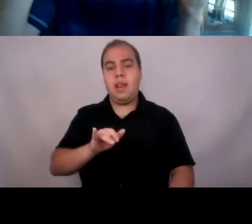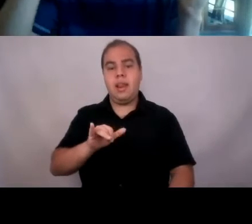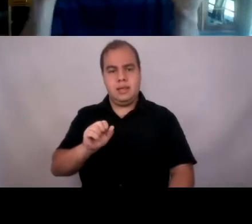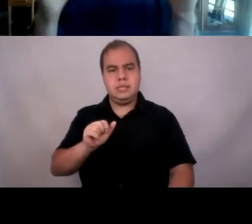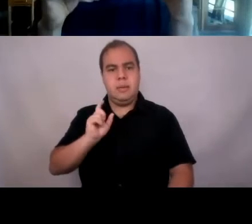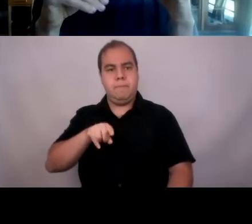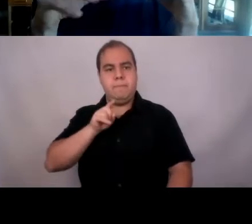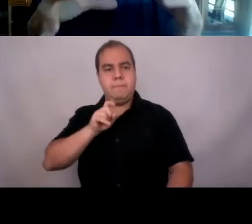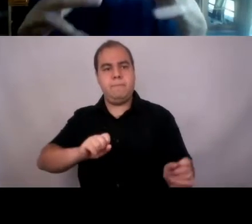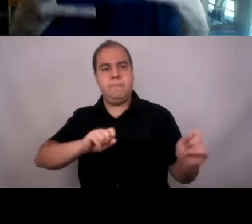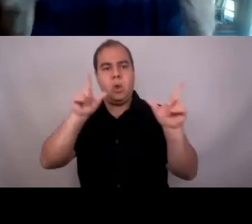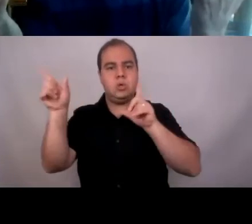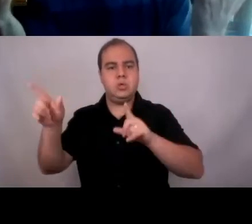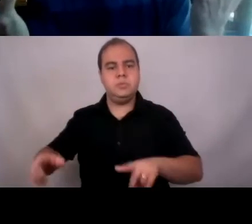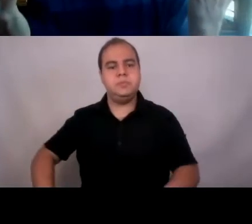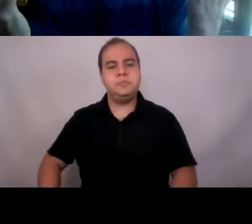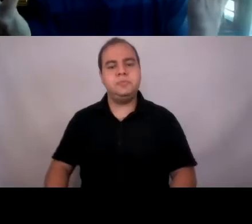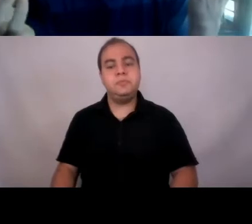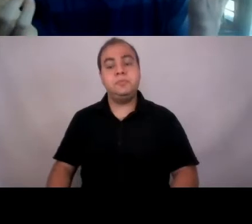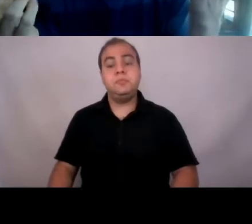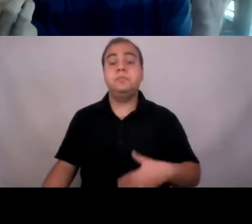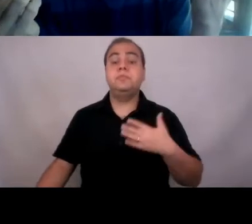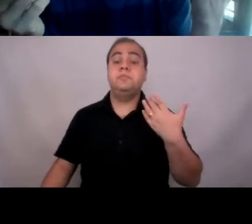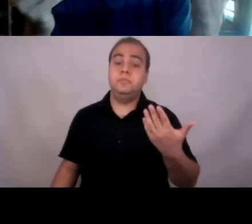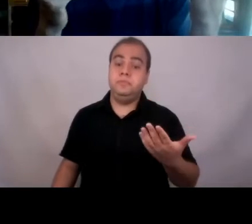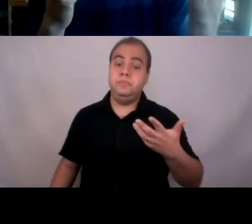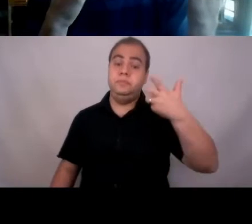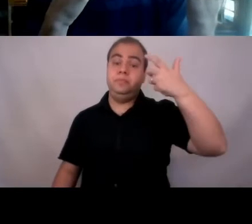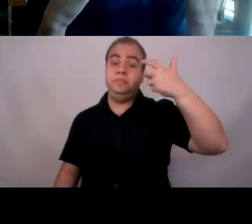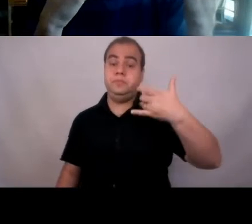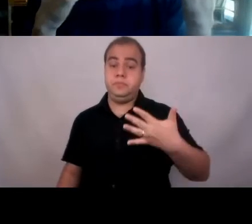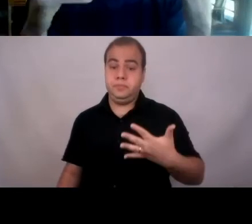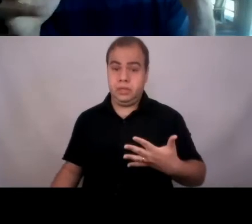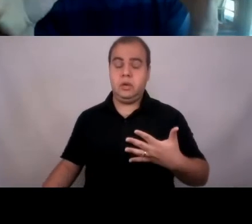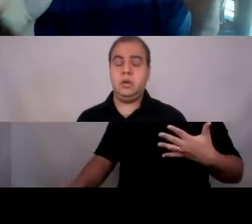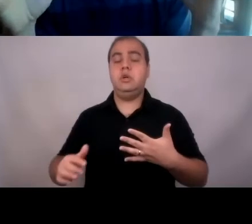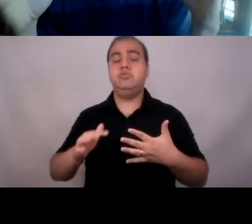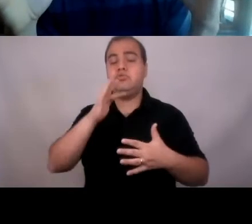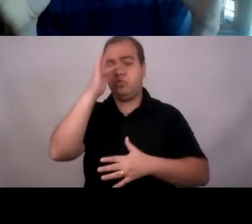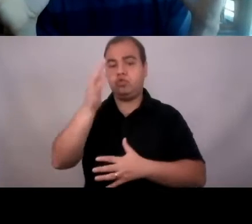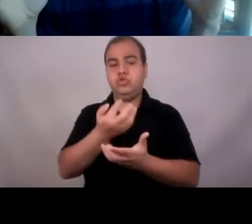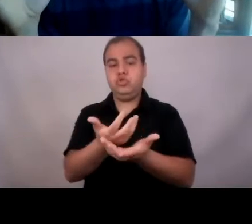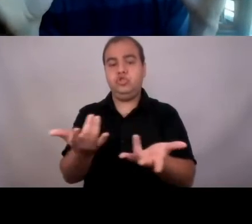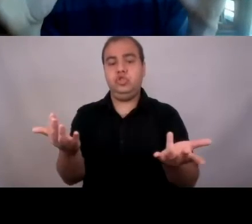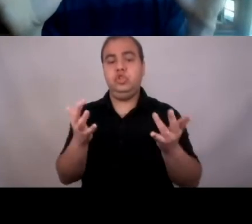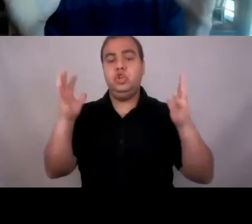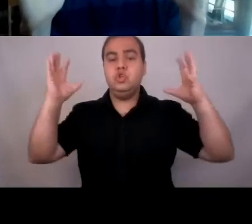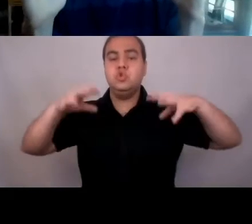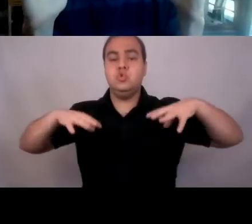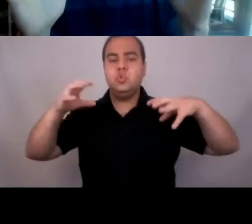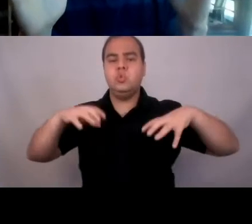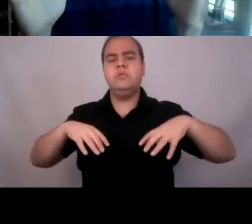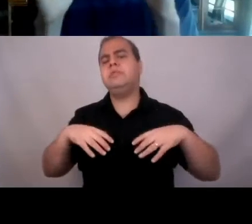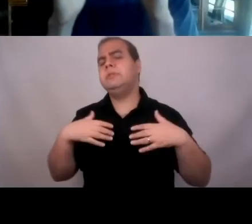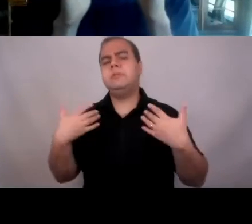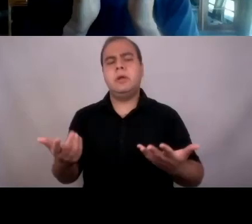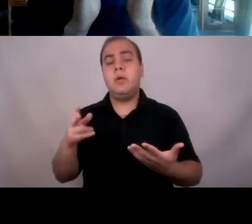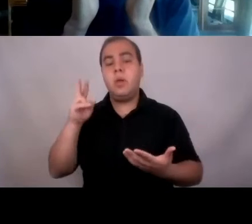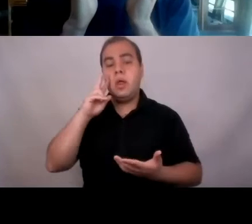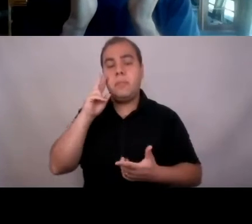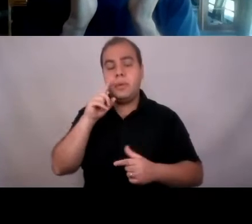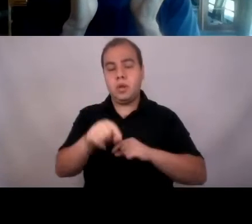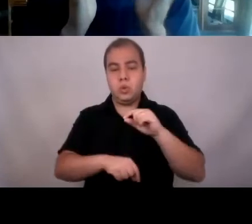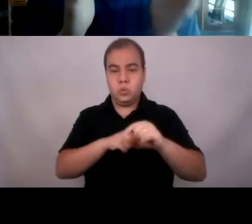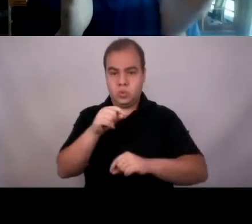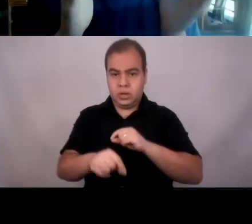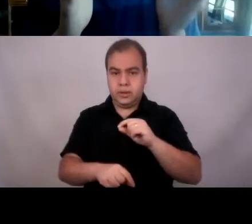favor. Então, falando do nosso jardim de chuva, dá mais um clique. O jardim de chuva, então, lembrando, jardim